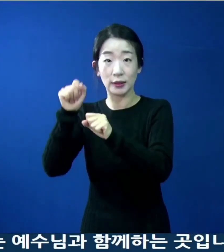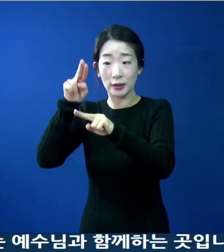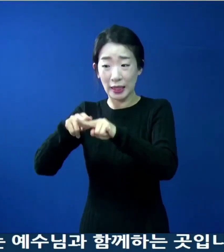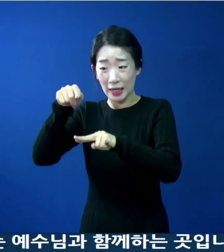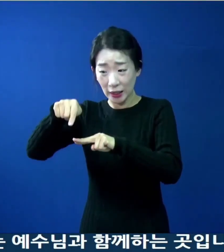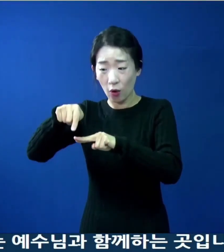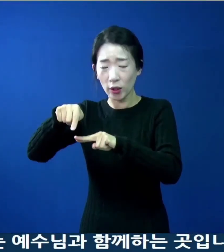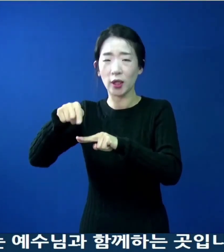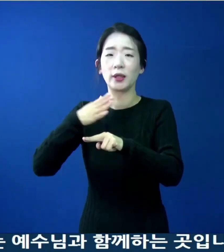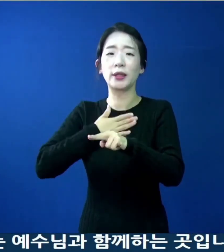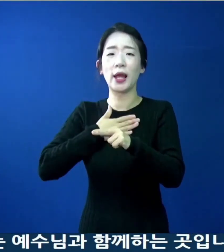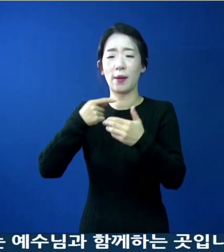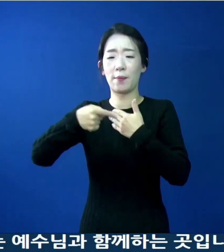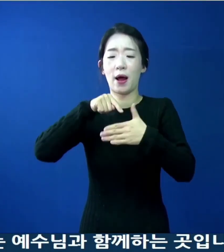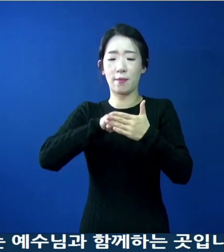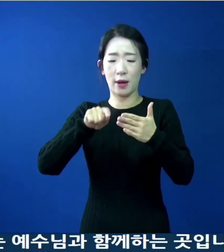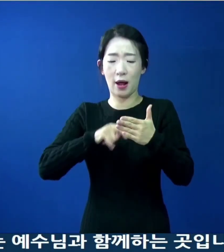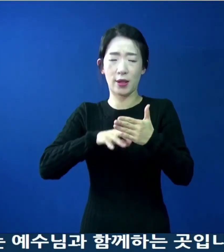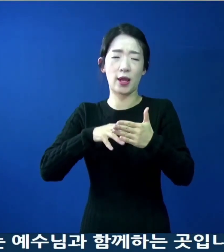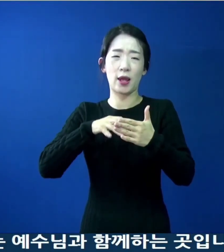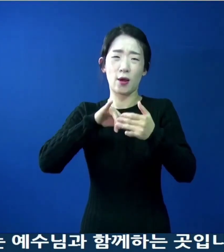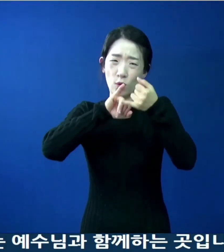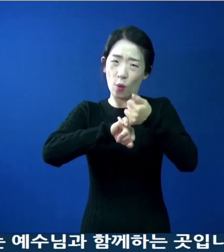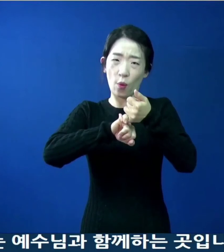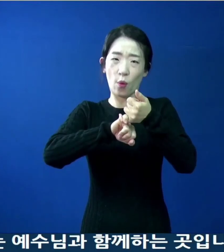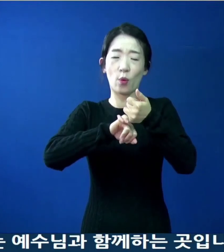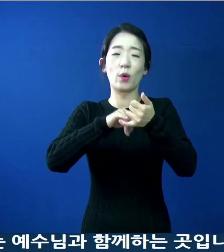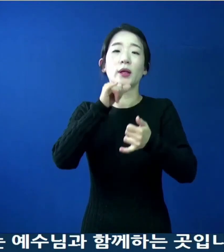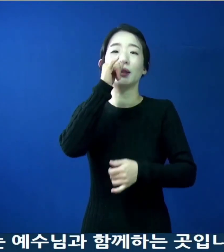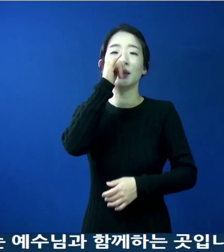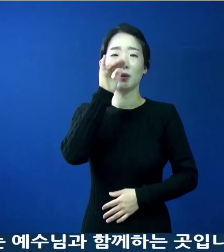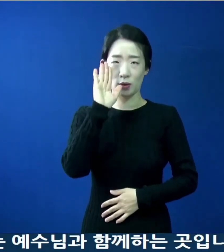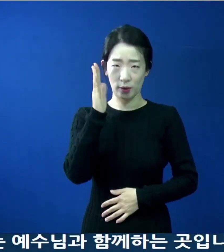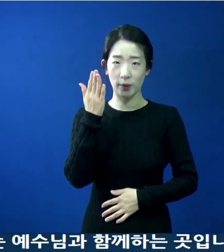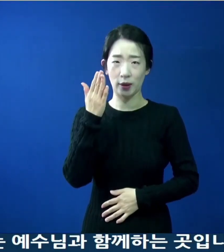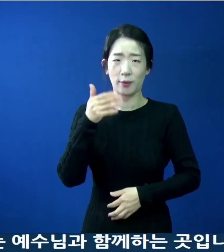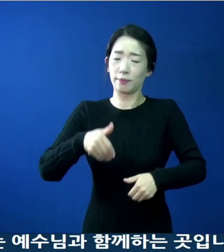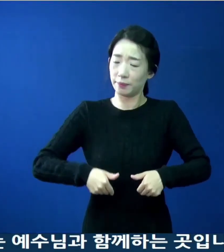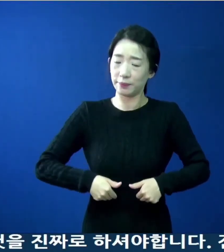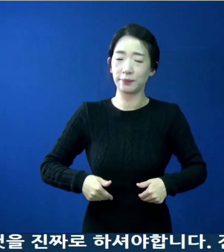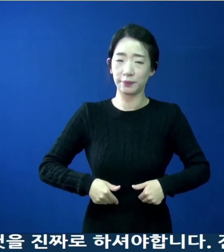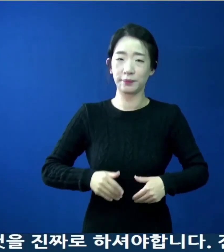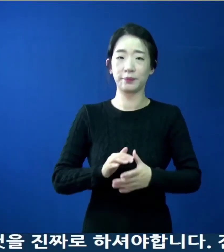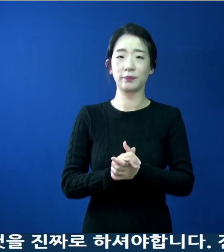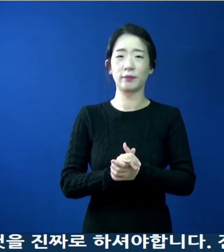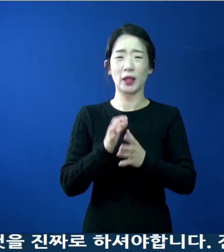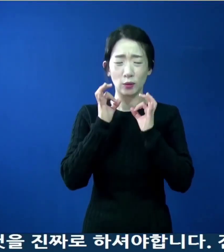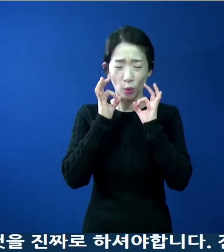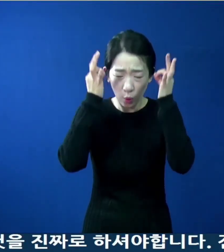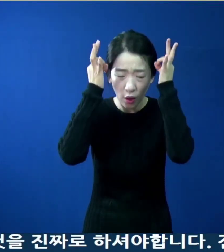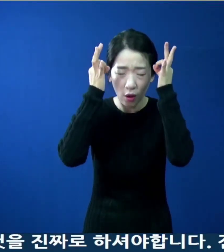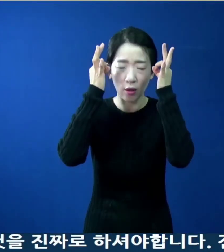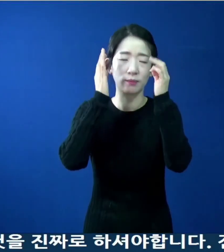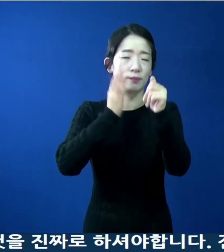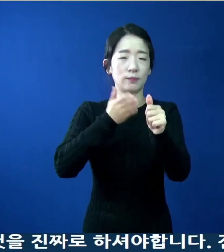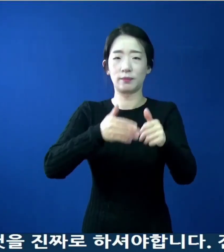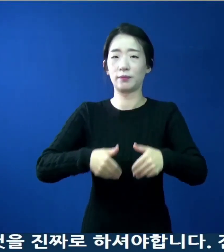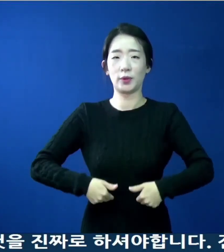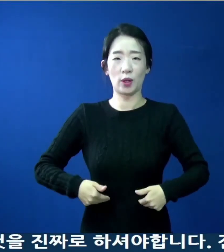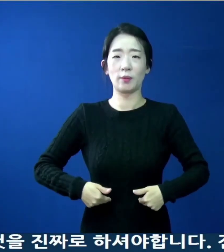됩니다. 이거를 지키려는 진지한 노력이 있어야 우리의 신앙이 지켜지고 다음